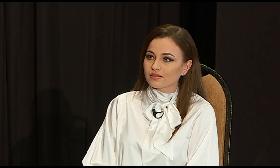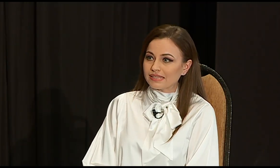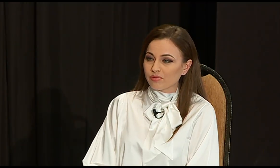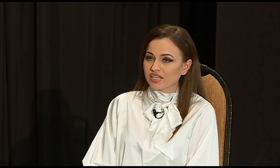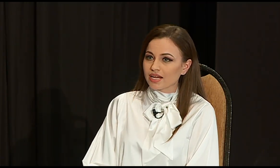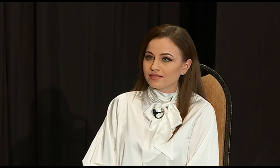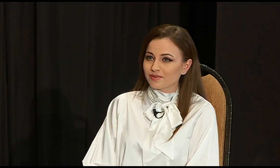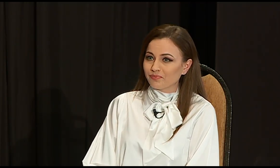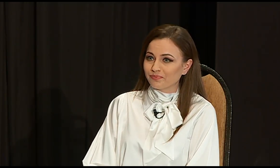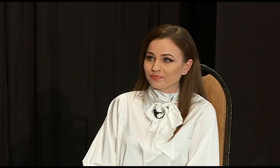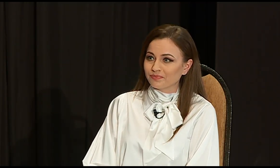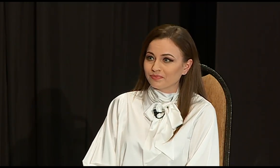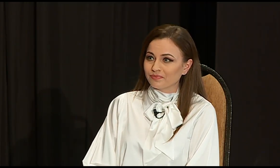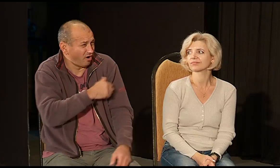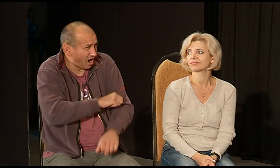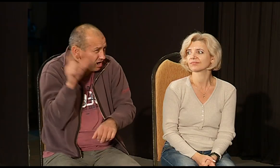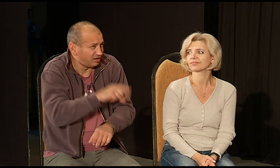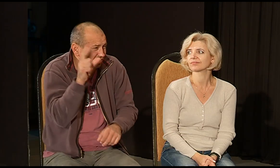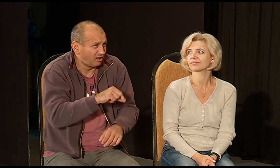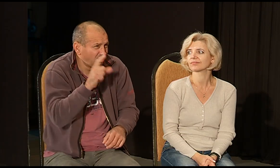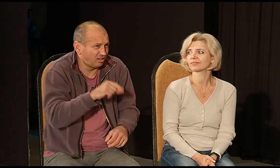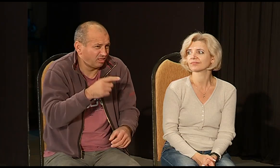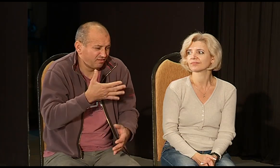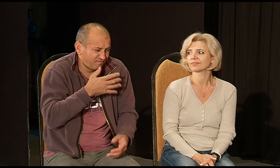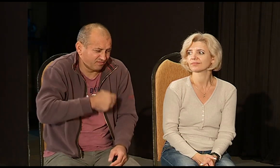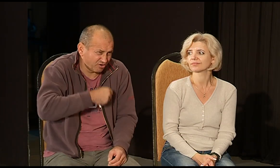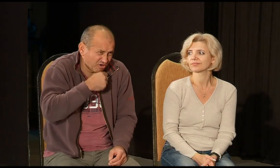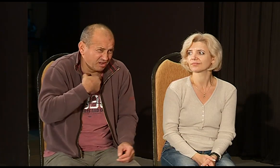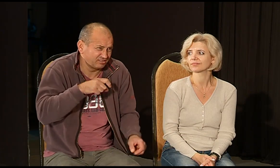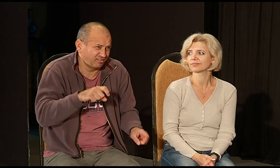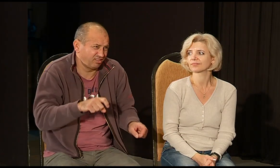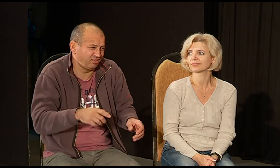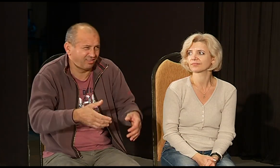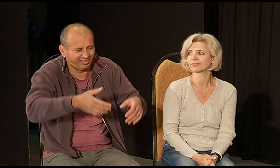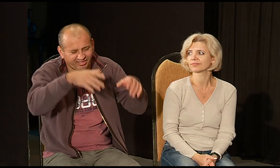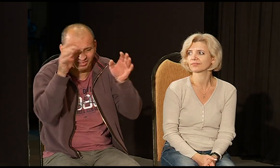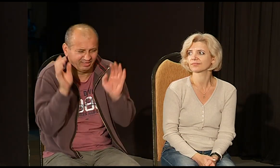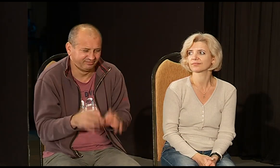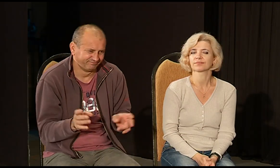să emigrați? Da, asta a fost chiar un vis la un moment dat, dar acum sunt în vârstă și